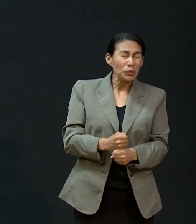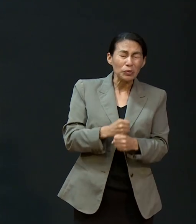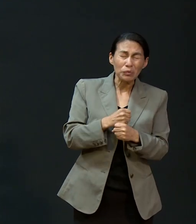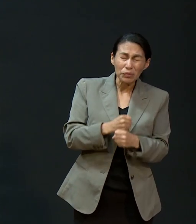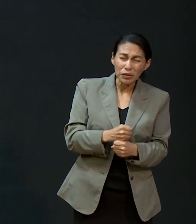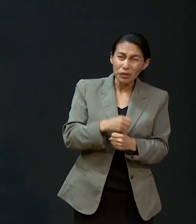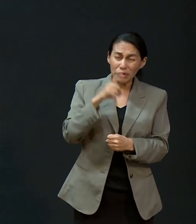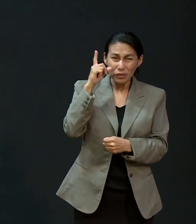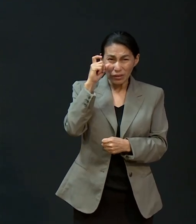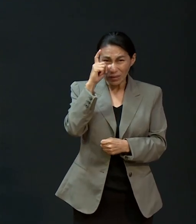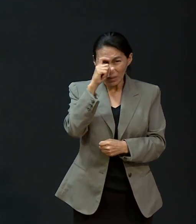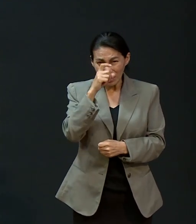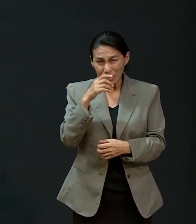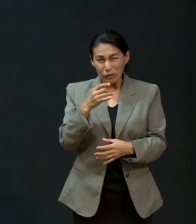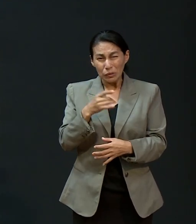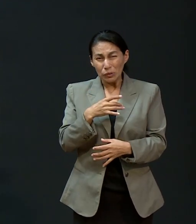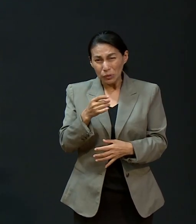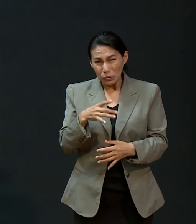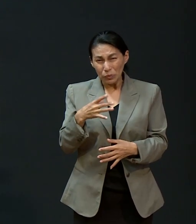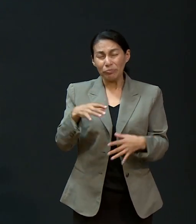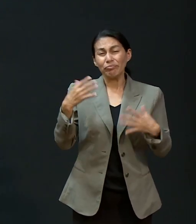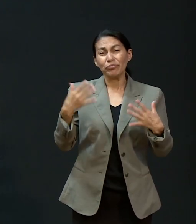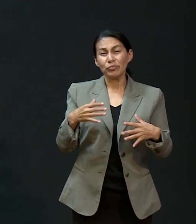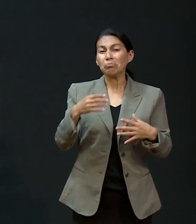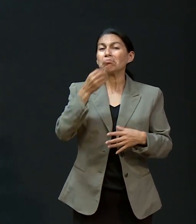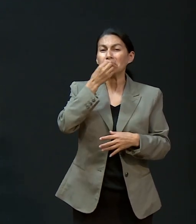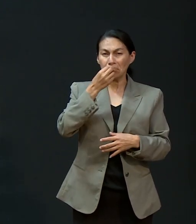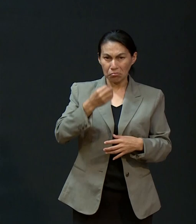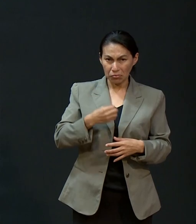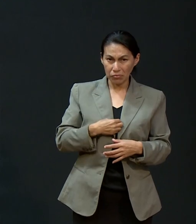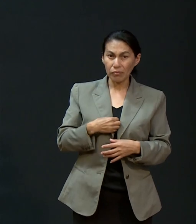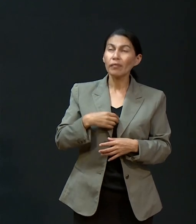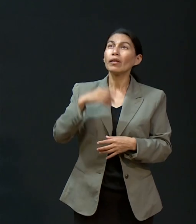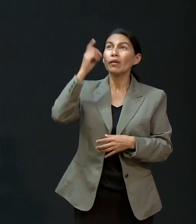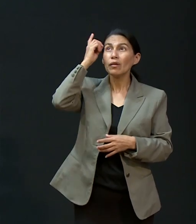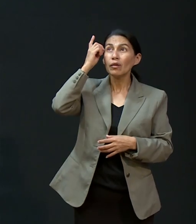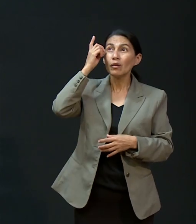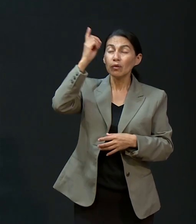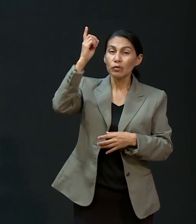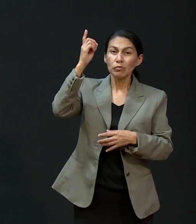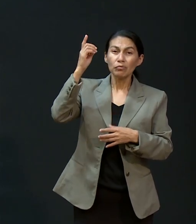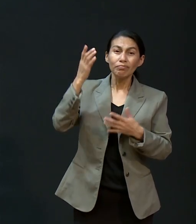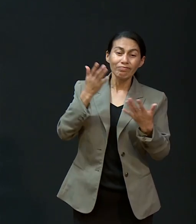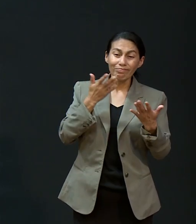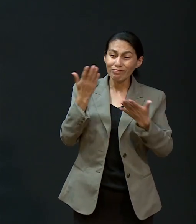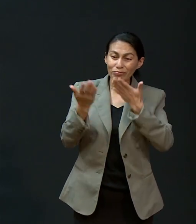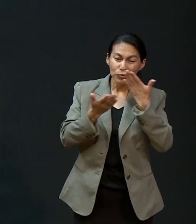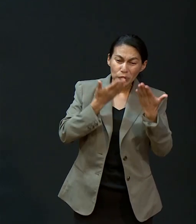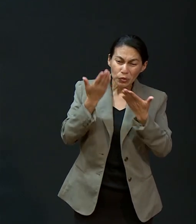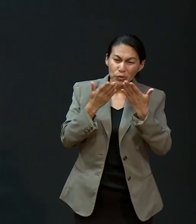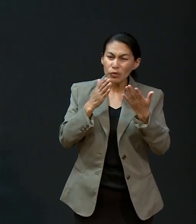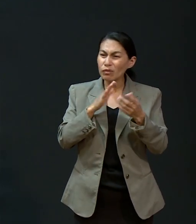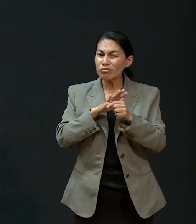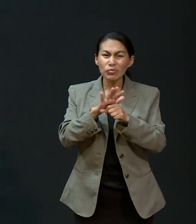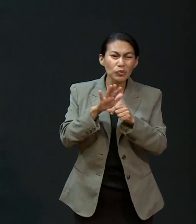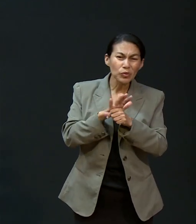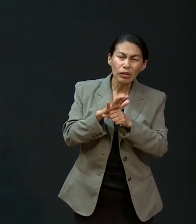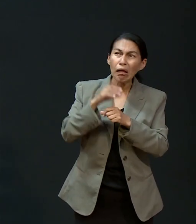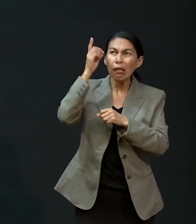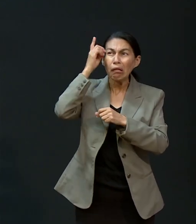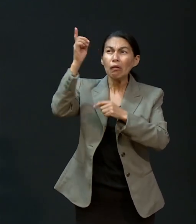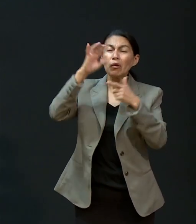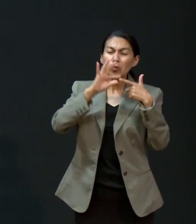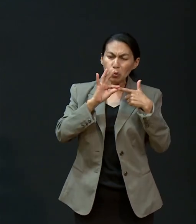dolor, de sufrimiento, pero también para dirigir su vida en su vocación correcta.